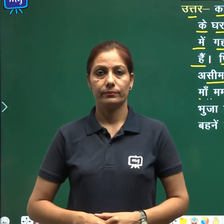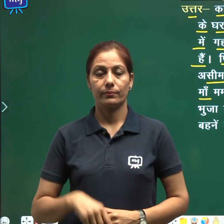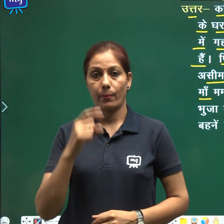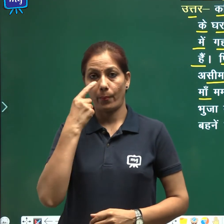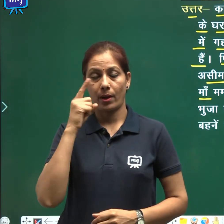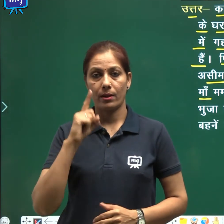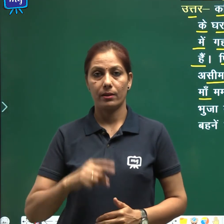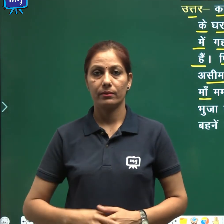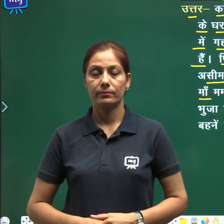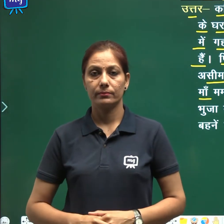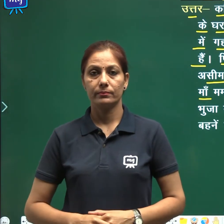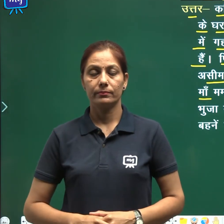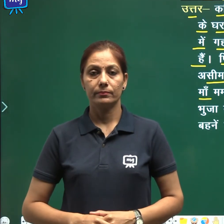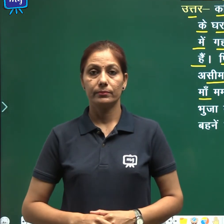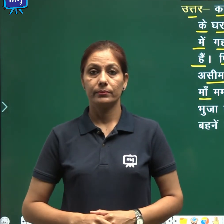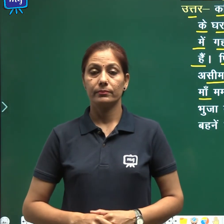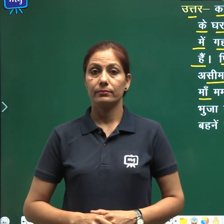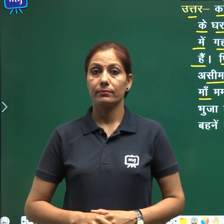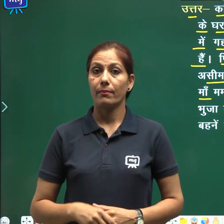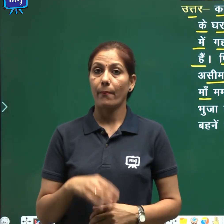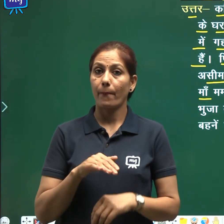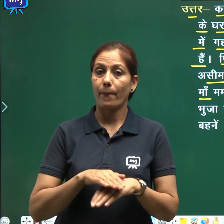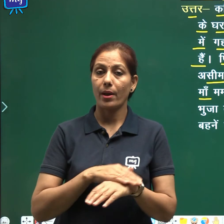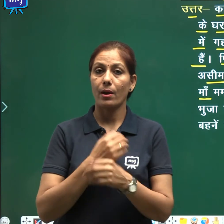मां ममता की मूर्ति है।